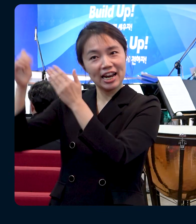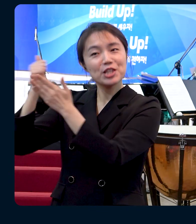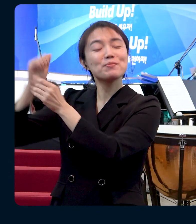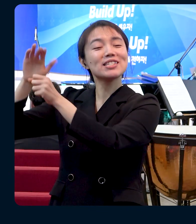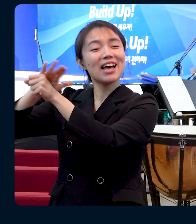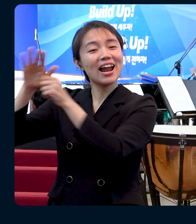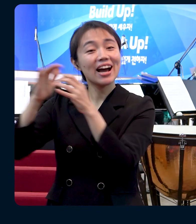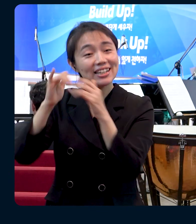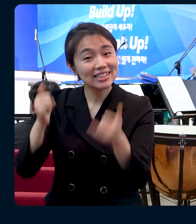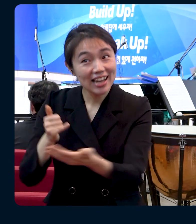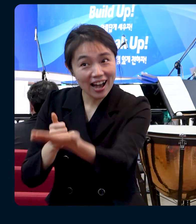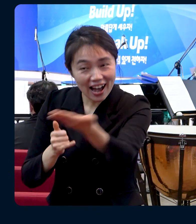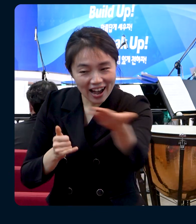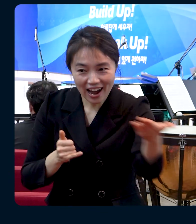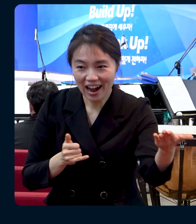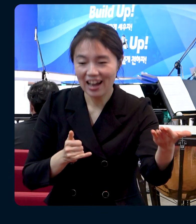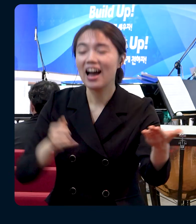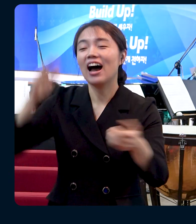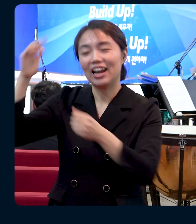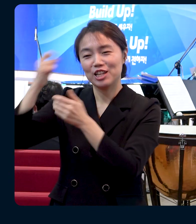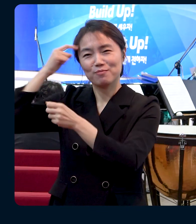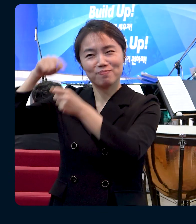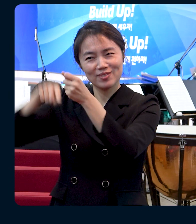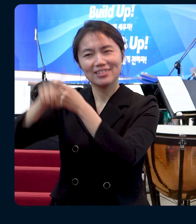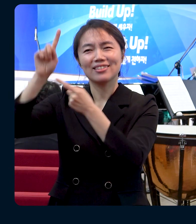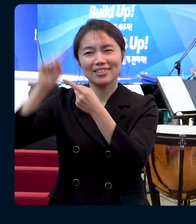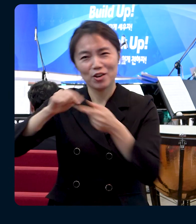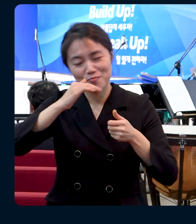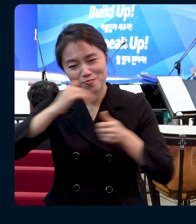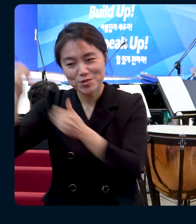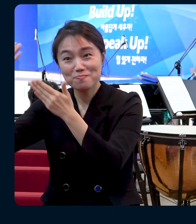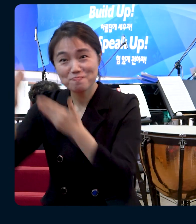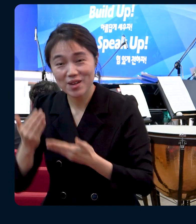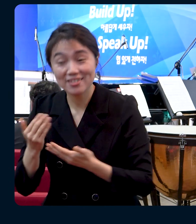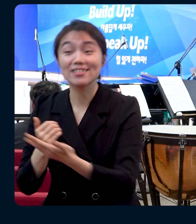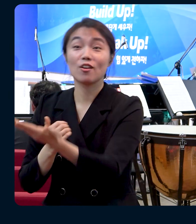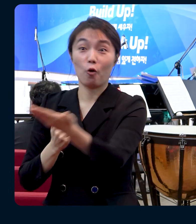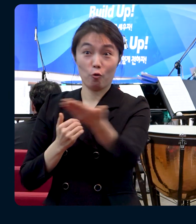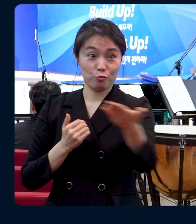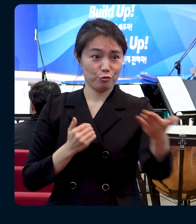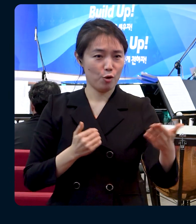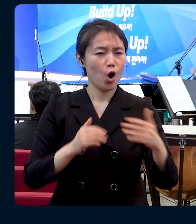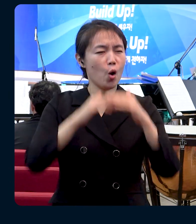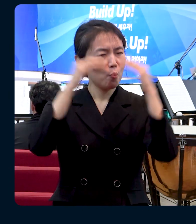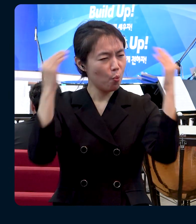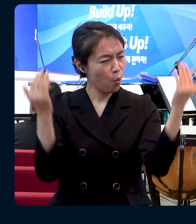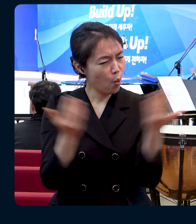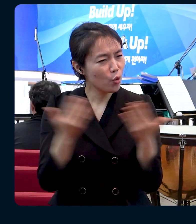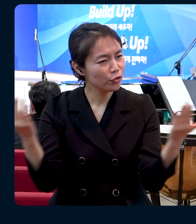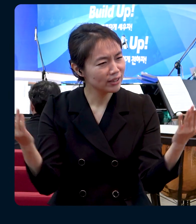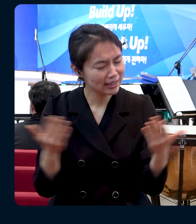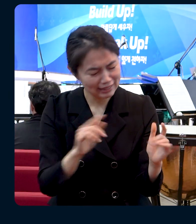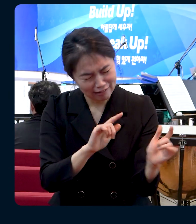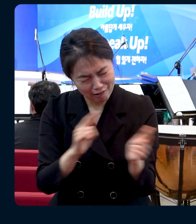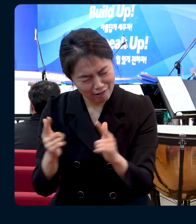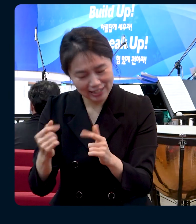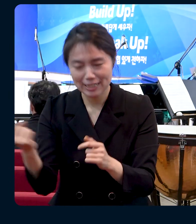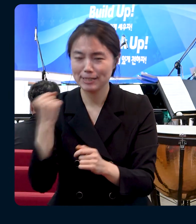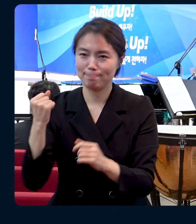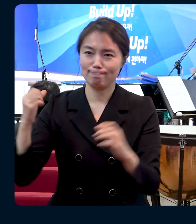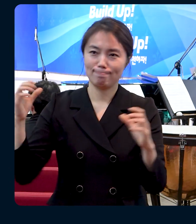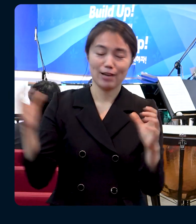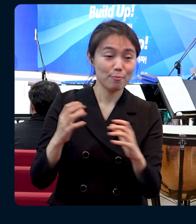우리가 알거니와 하나님을 사랑하는 자, 곧 그의 뜻대로 부르심을 입은 자들에게는 모든 것이 합력하여 선을